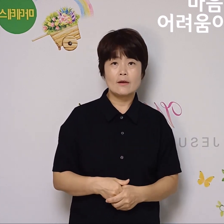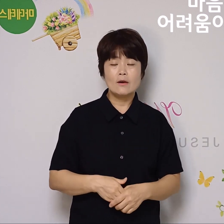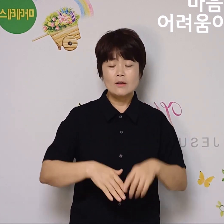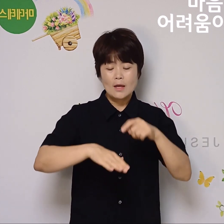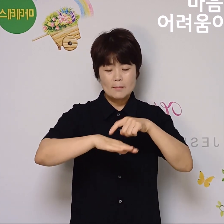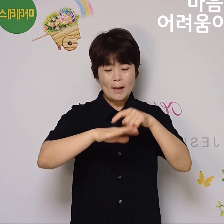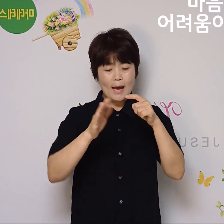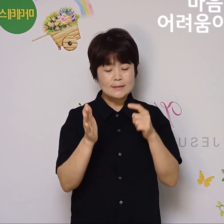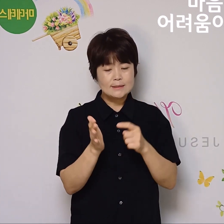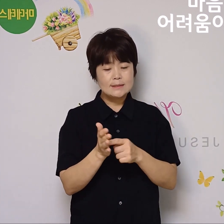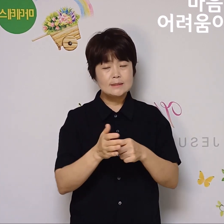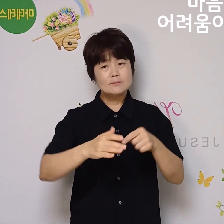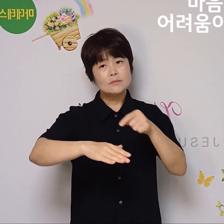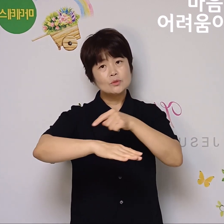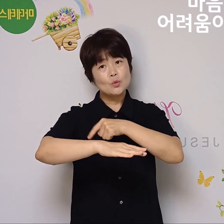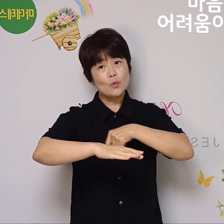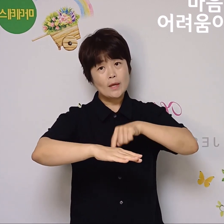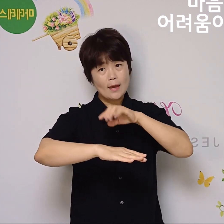연결할게요. 마음 속에